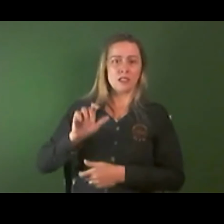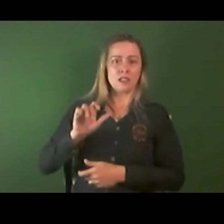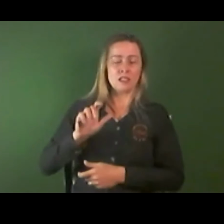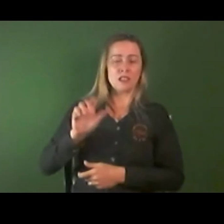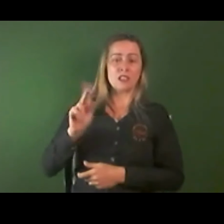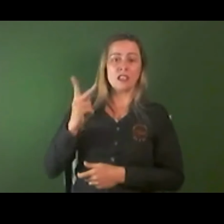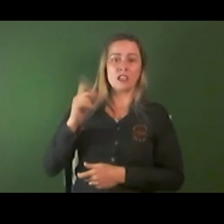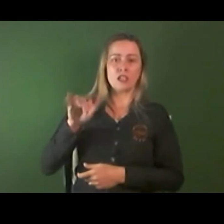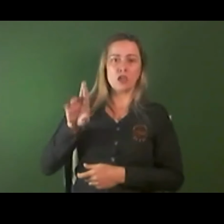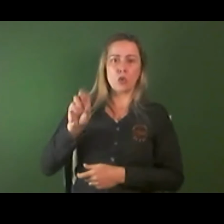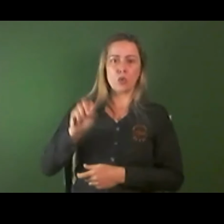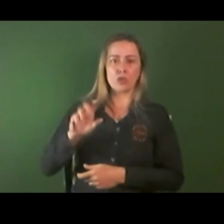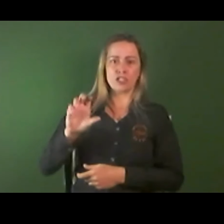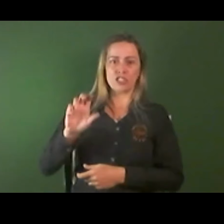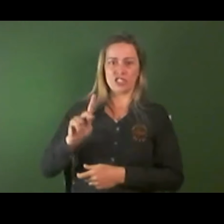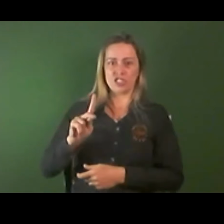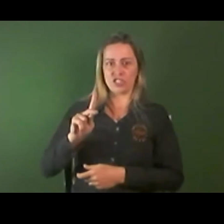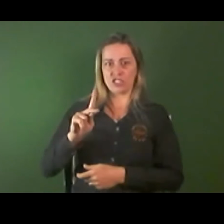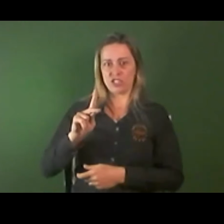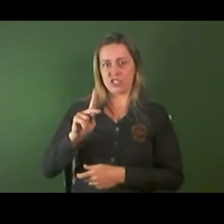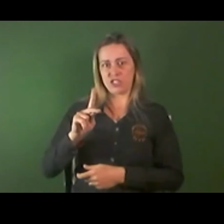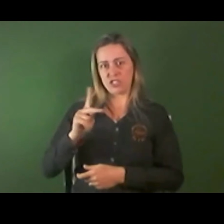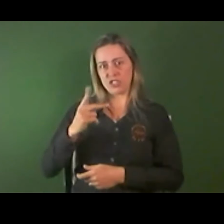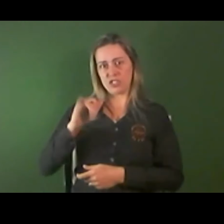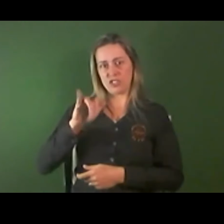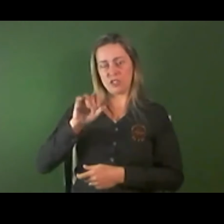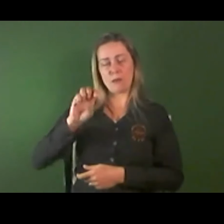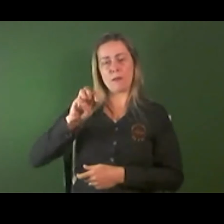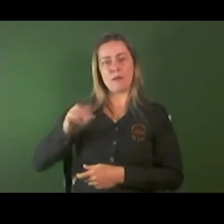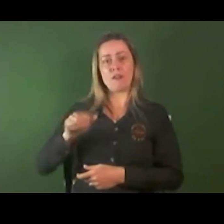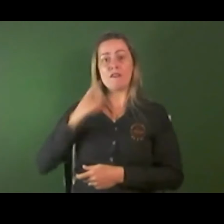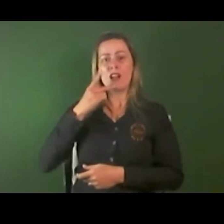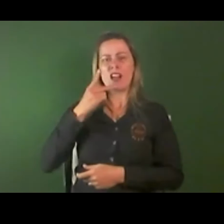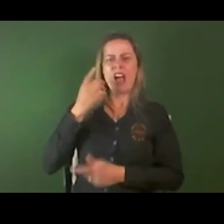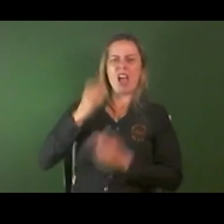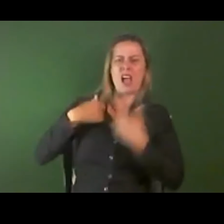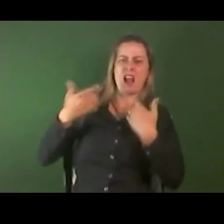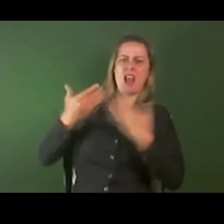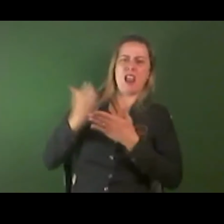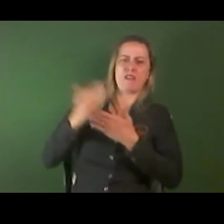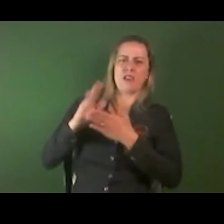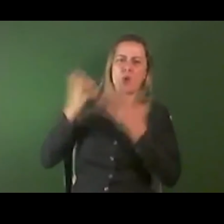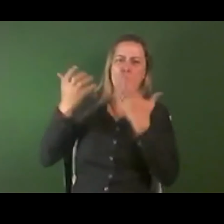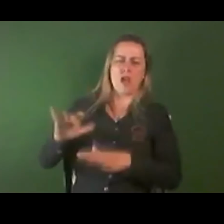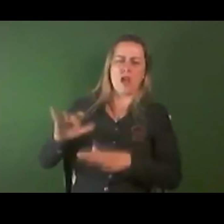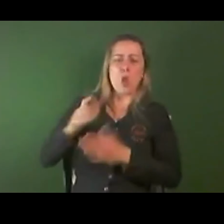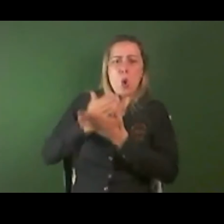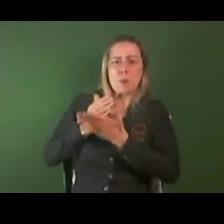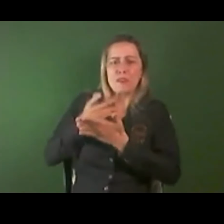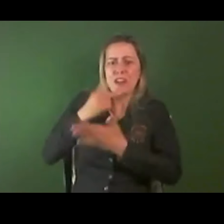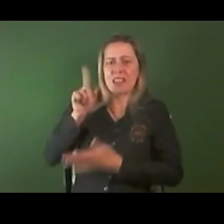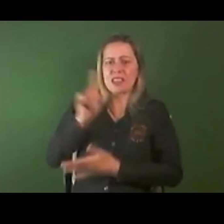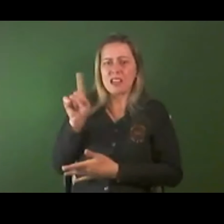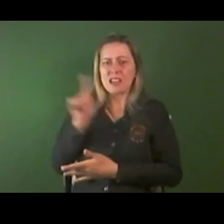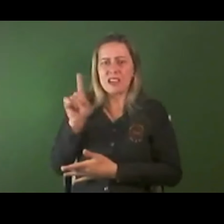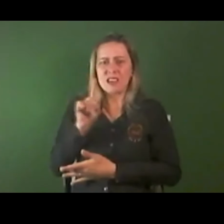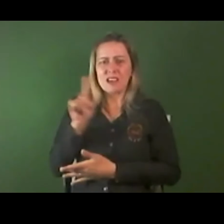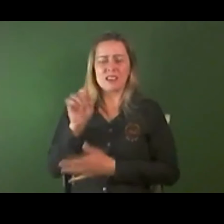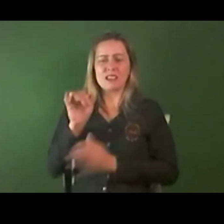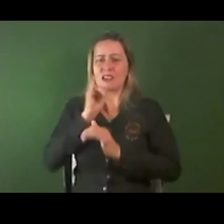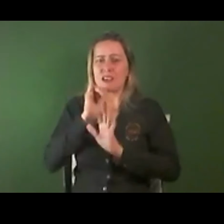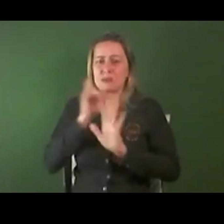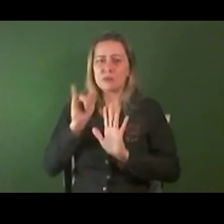trabalho. E ela, a princípio, ela rejeita, falando, eu não tenho nada a ver em fazer alguma coisa em Hiroshima. Tudo